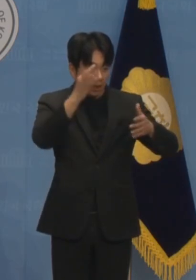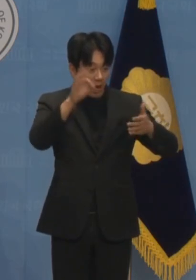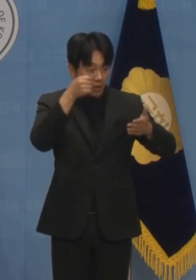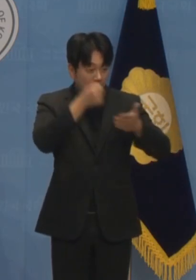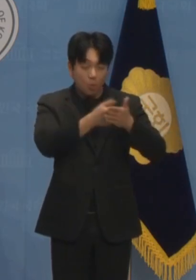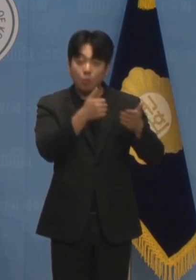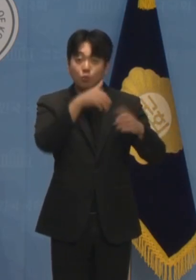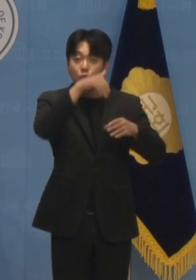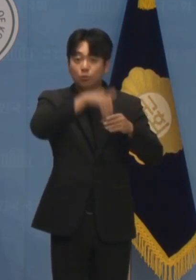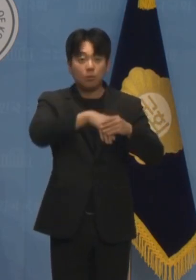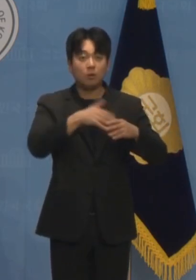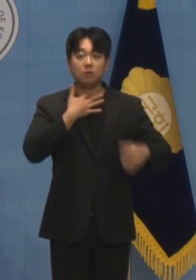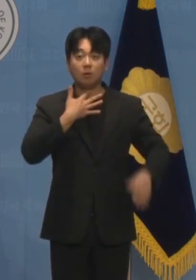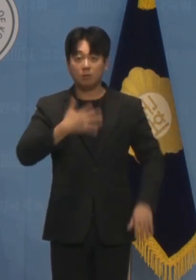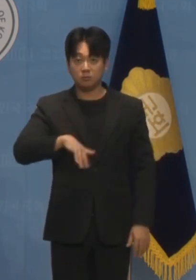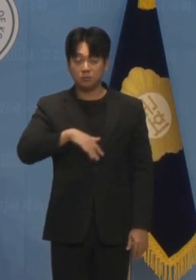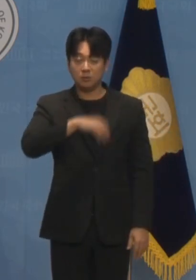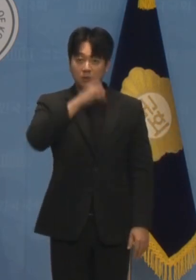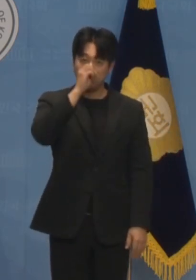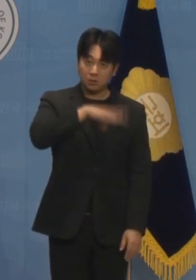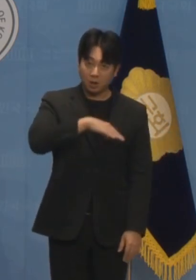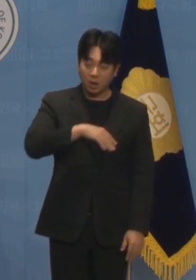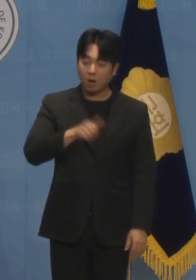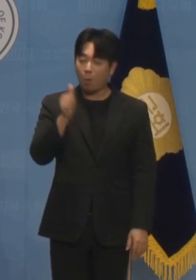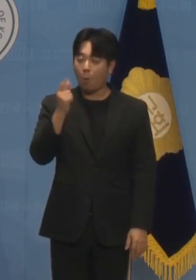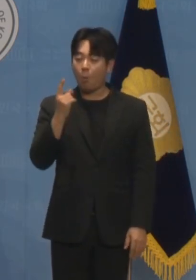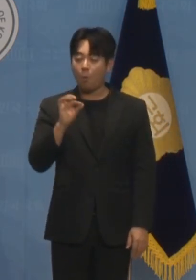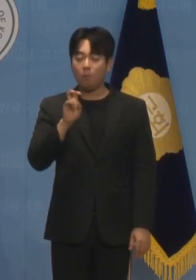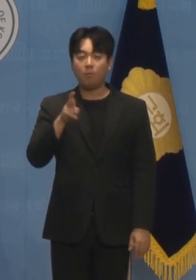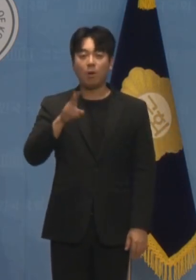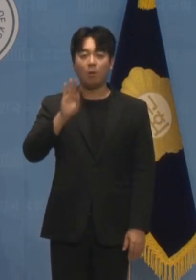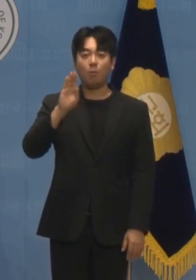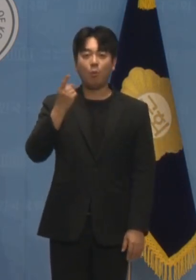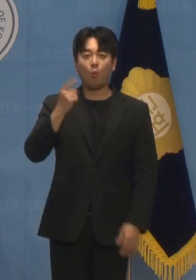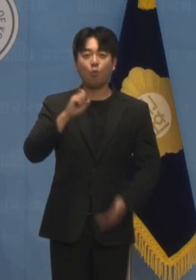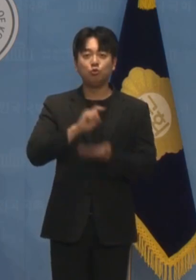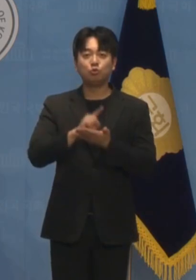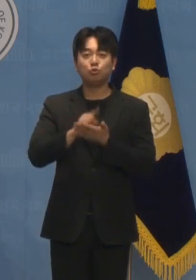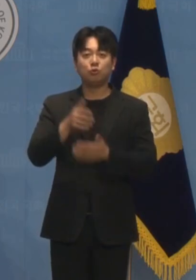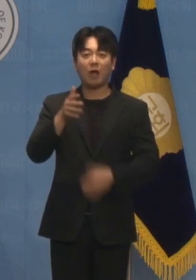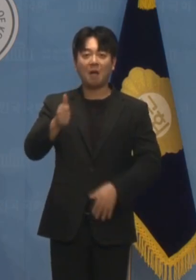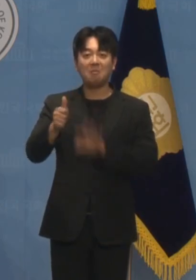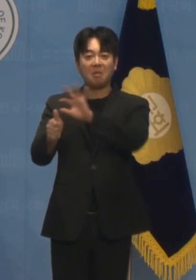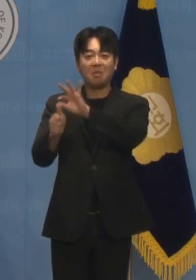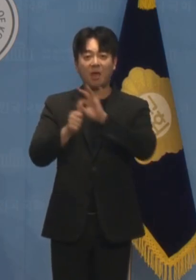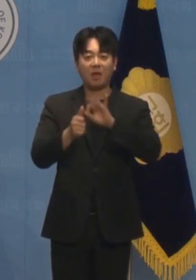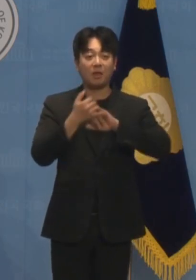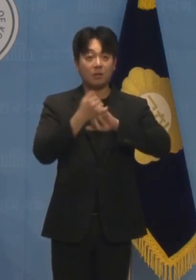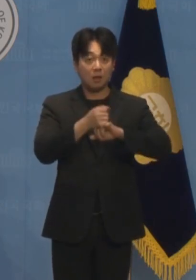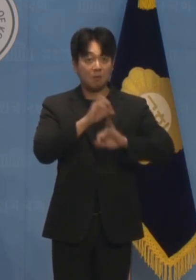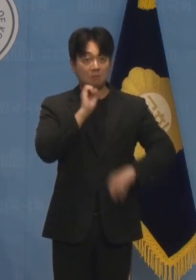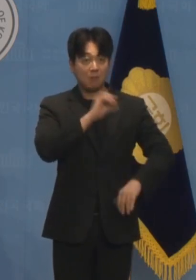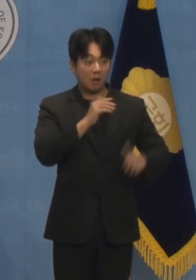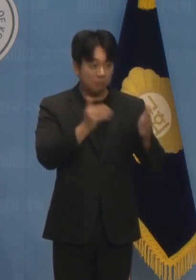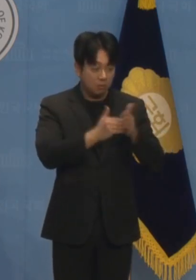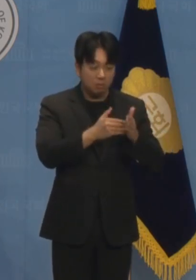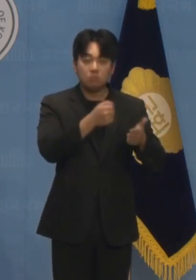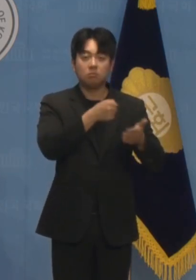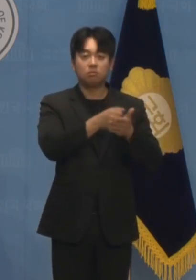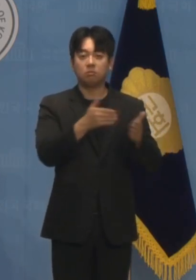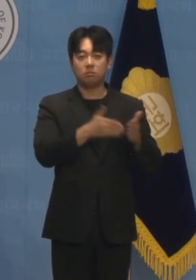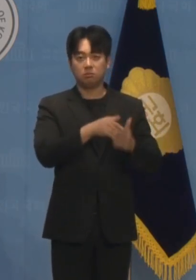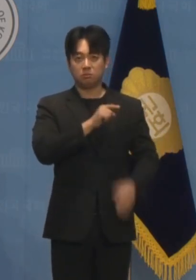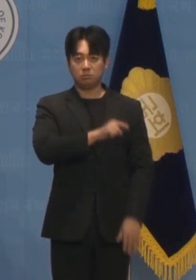뒤 이상의 승인을 거치는 불법과 탈법을 자행했습니다. 또한 배드민턴